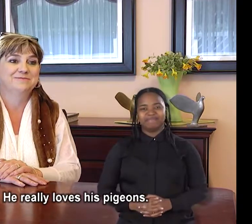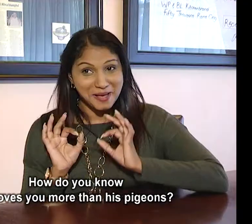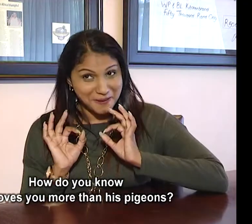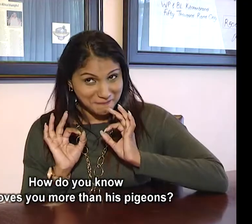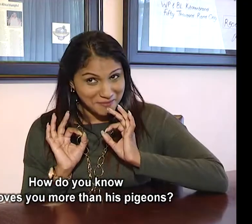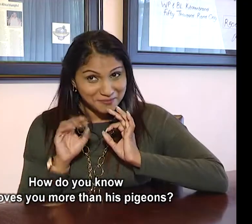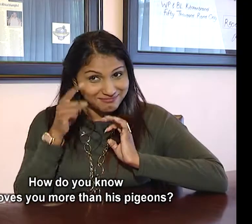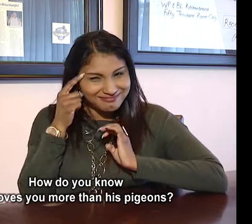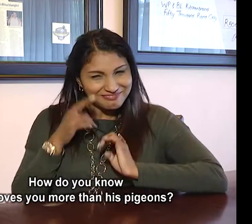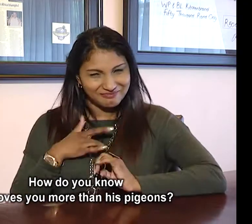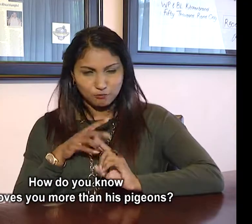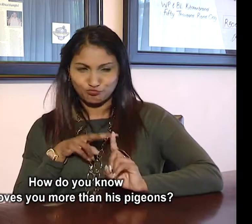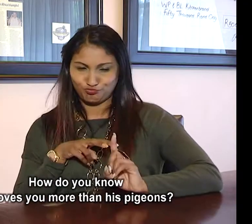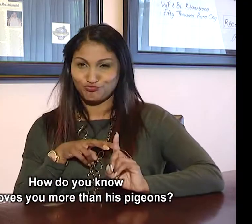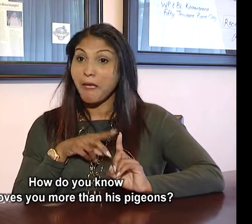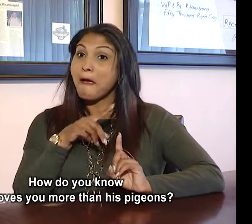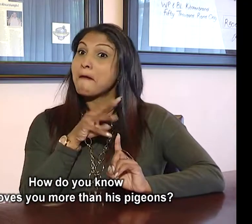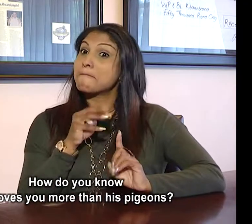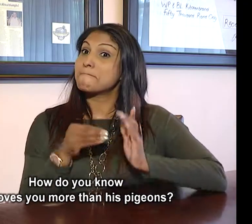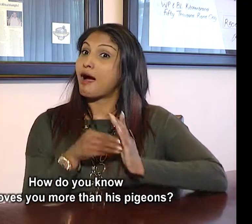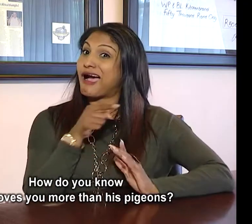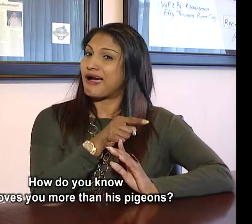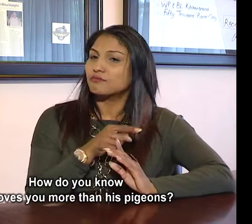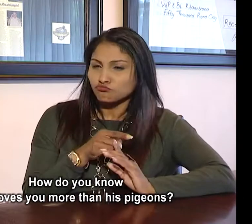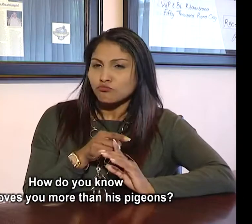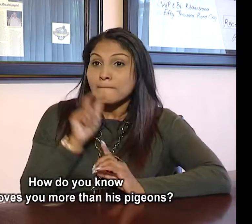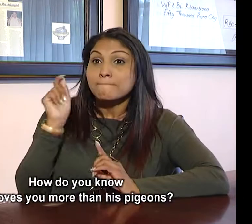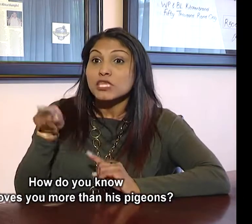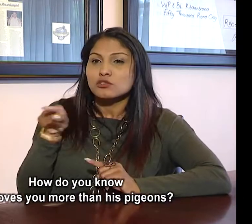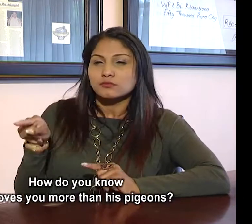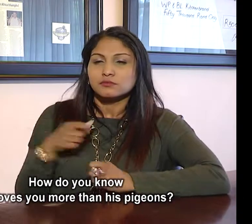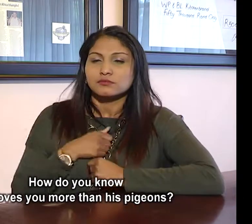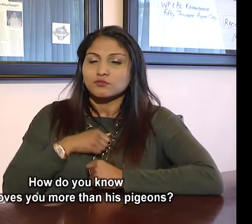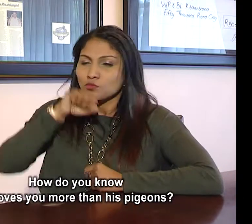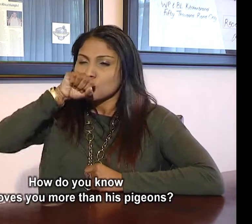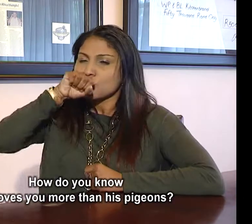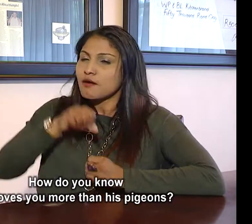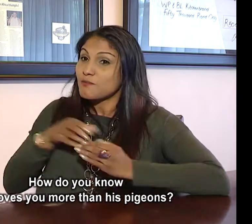duiwe. How do you know he loves you more than his pigeons?